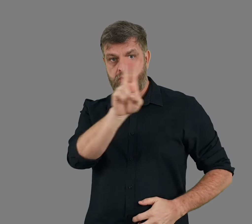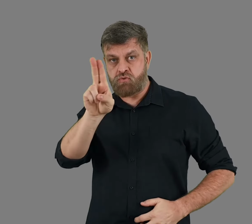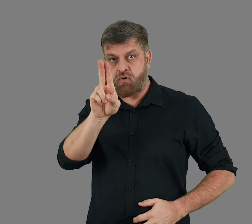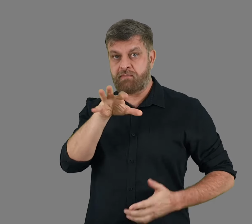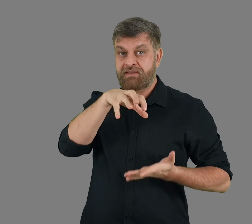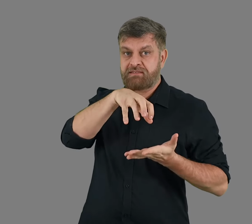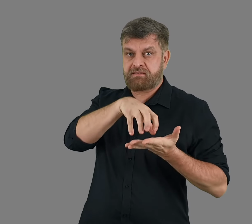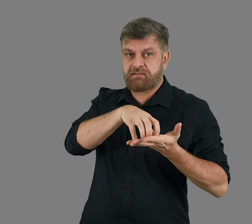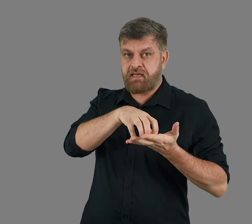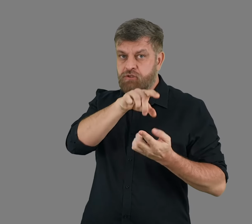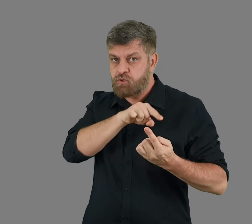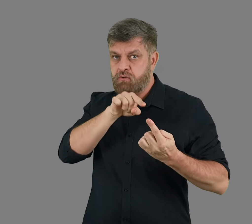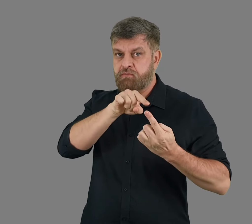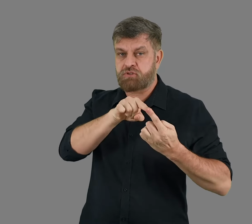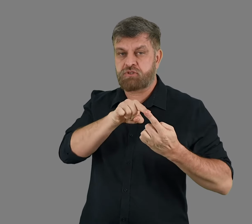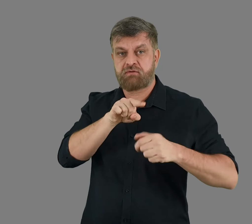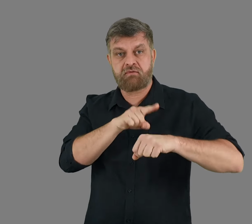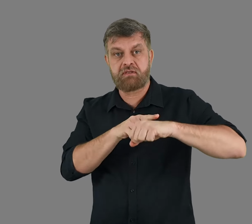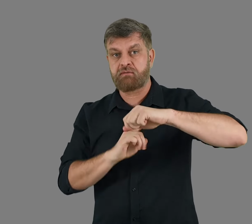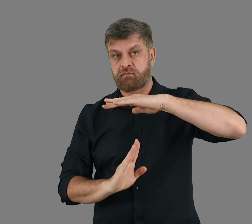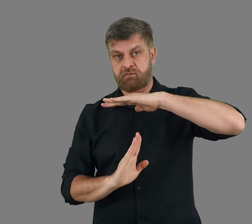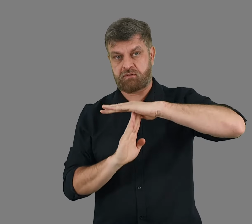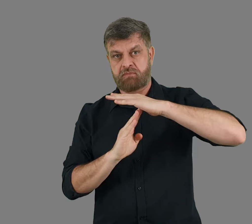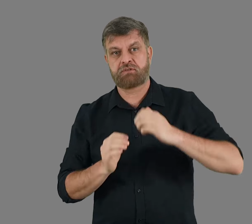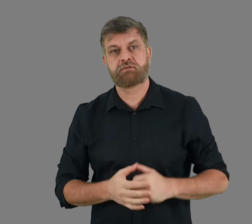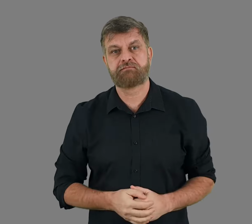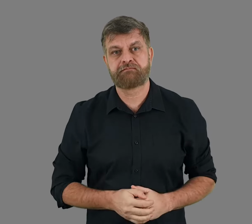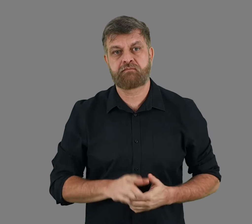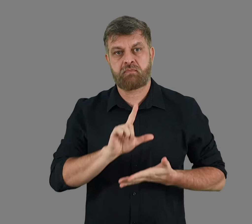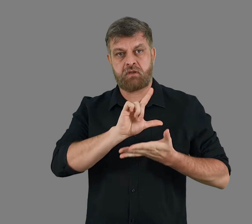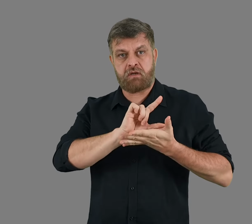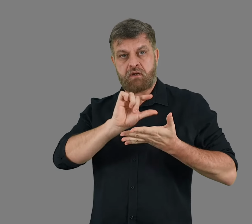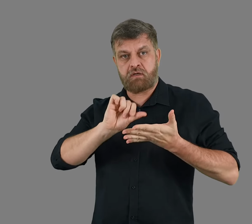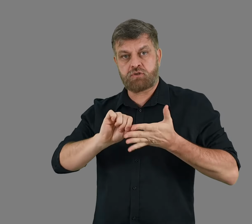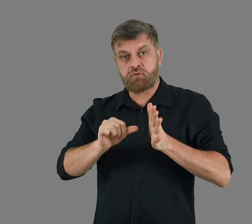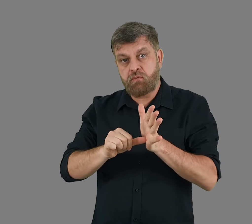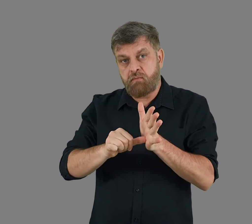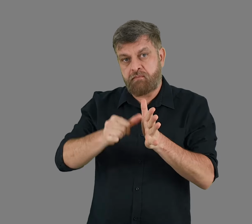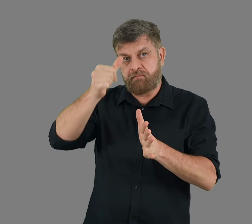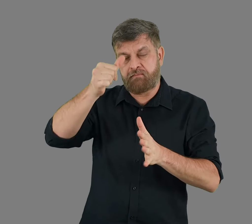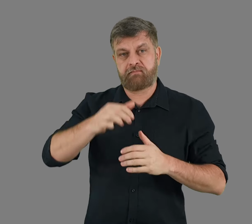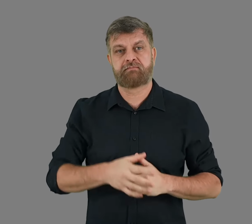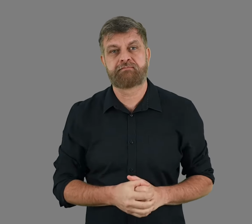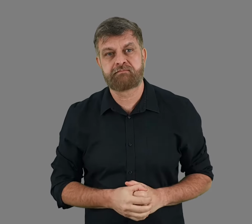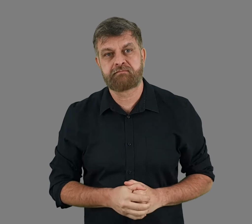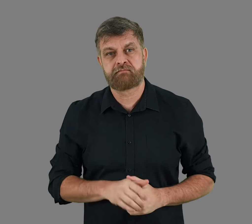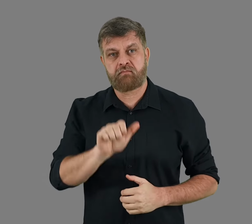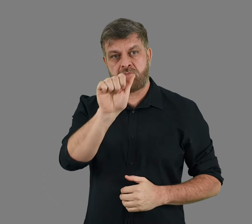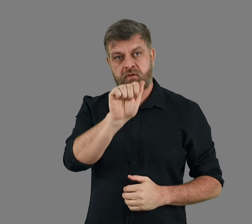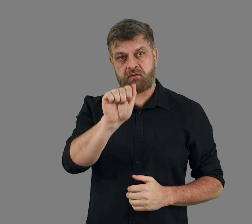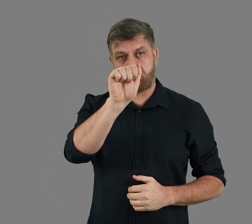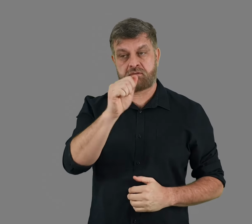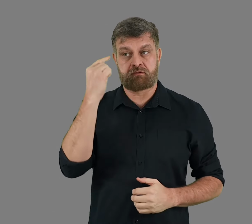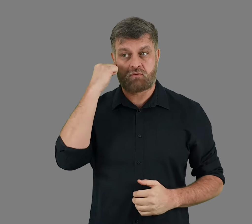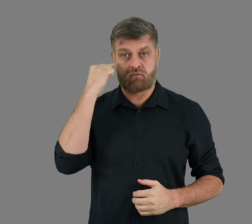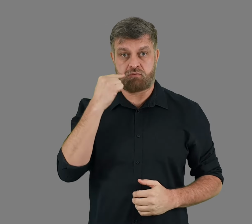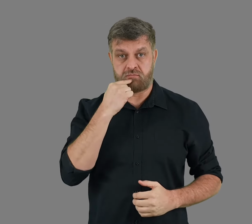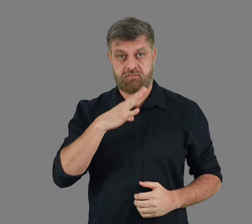sede, finalidade e duração. Artigo 1º. A Associação dos Surdos de Campinas, São Paulo,